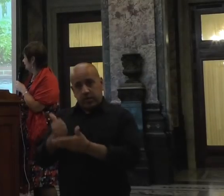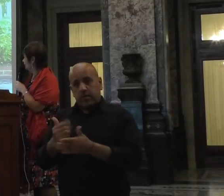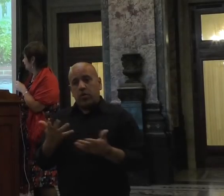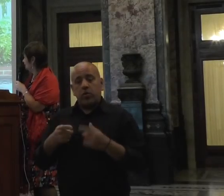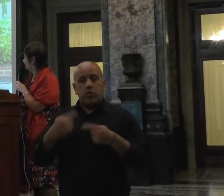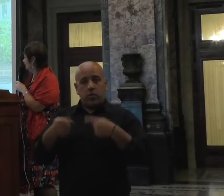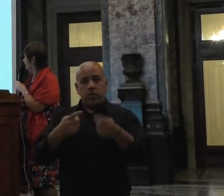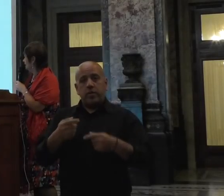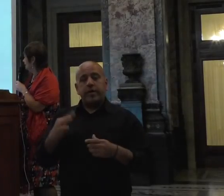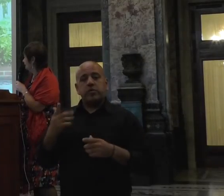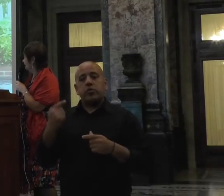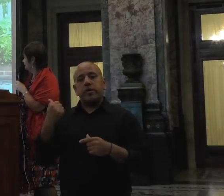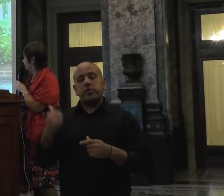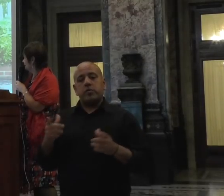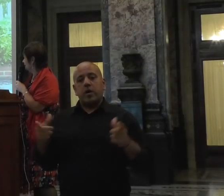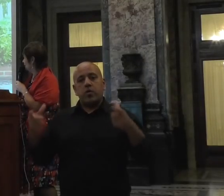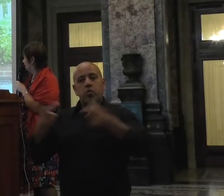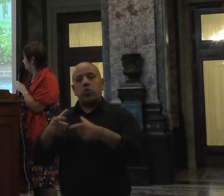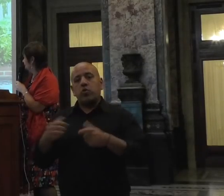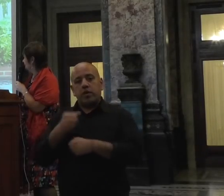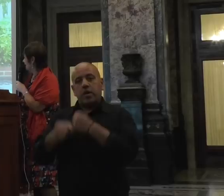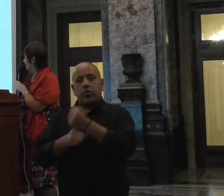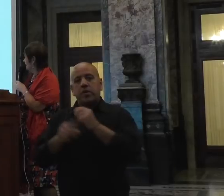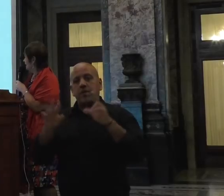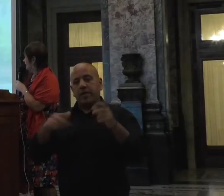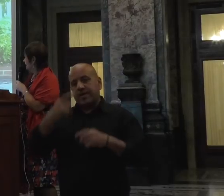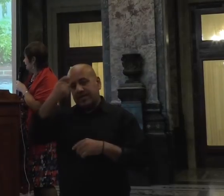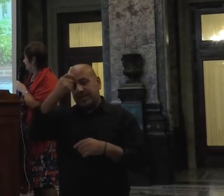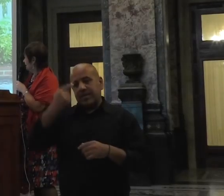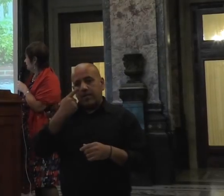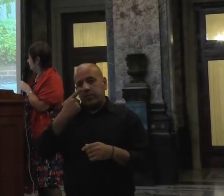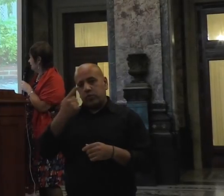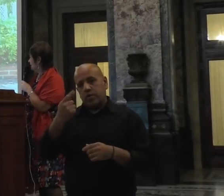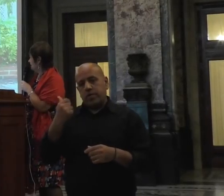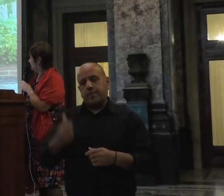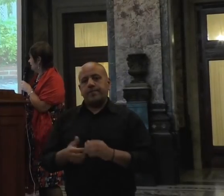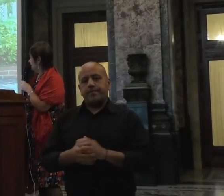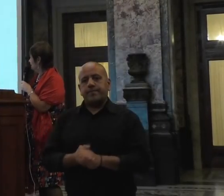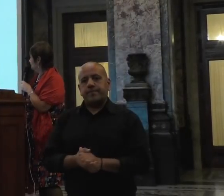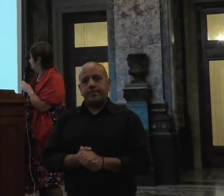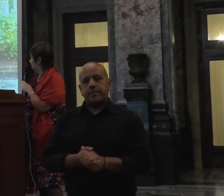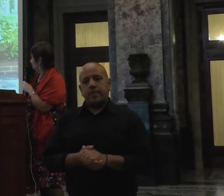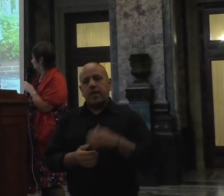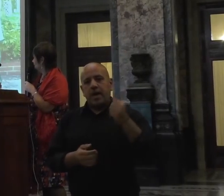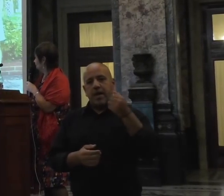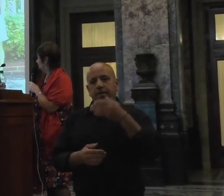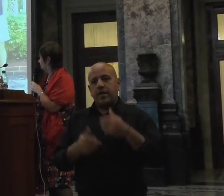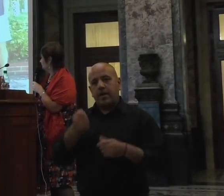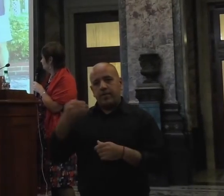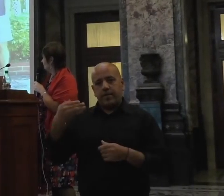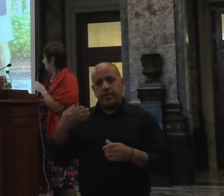una reunión anual de las ciencias visuales. Entonces, A, B, A, B.